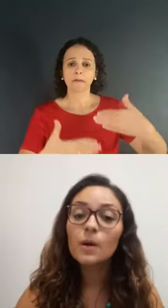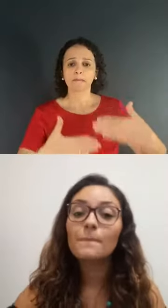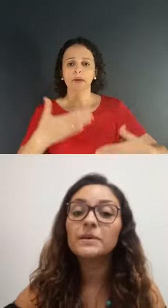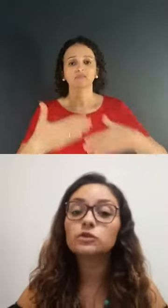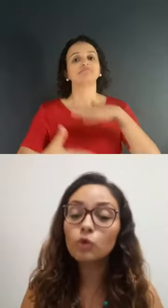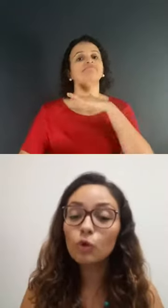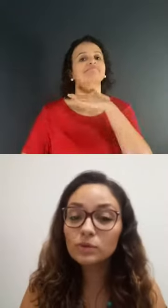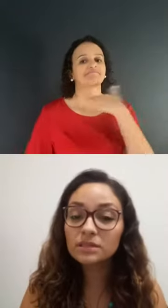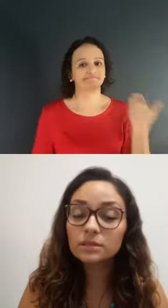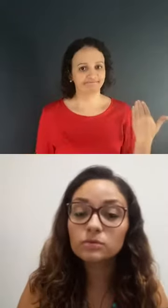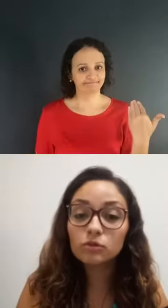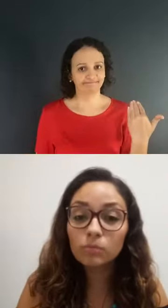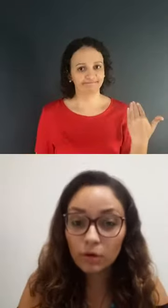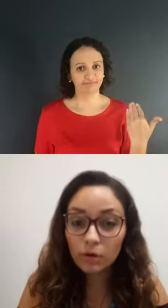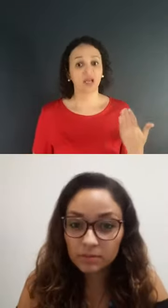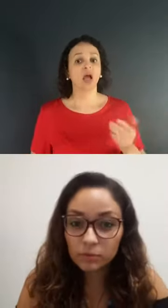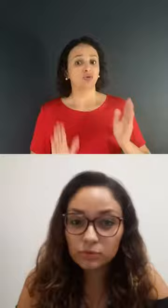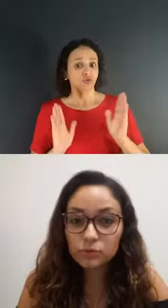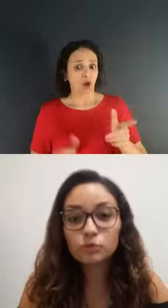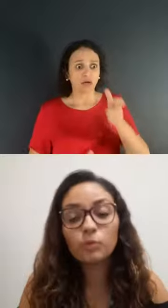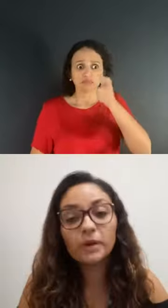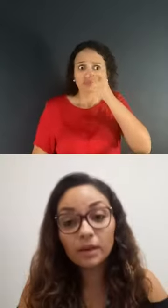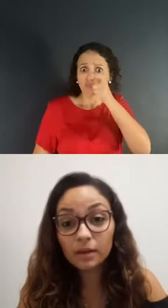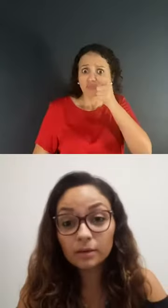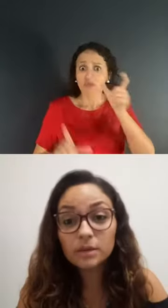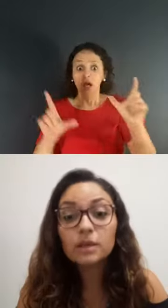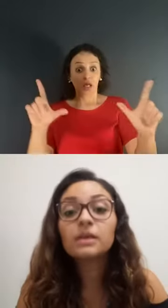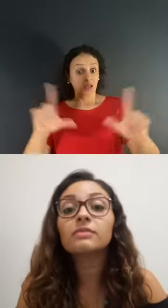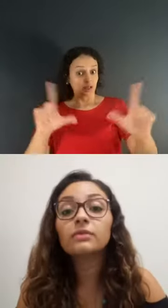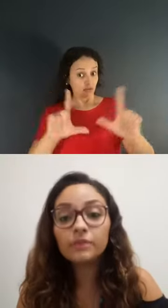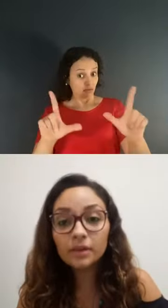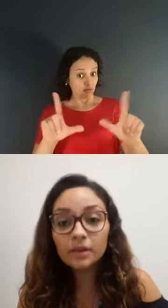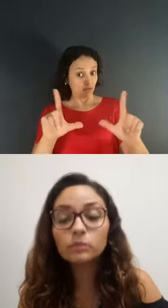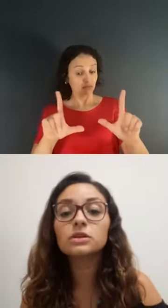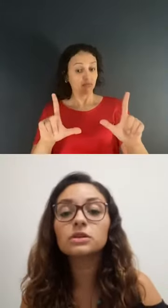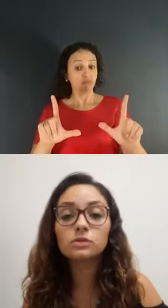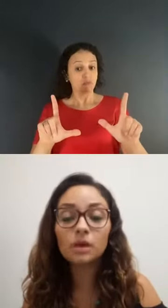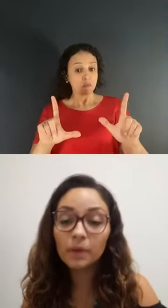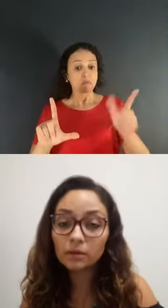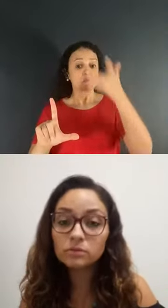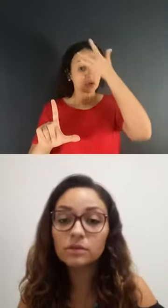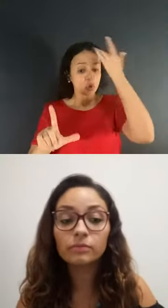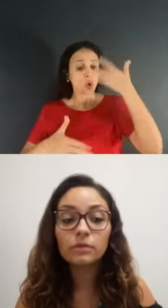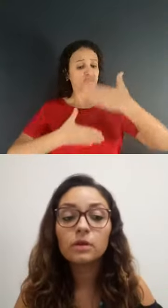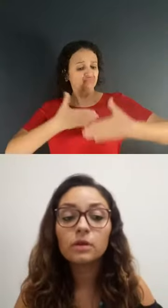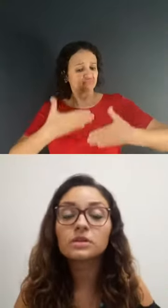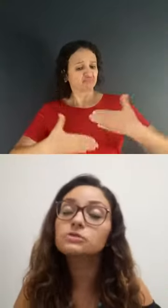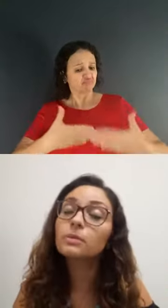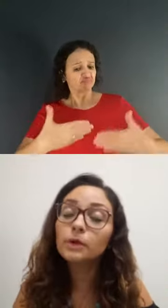noticiários pessoas que estão sendo mortas pelos seus companheiros que viviam nos relacionamentos